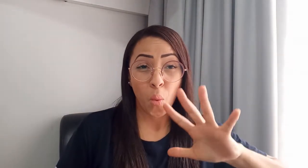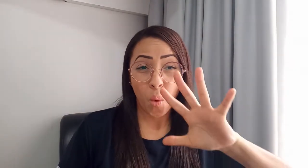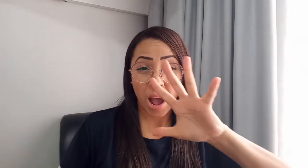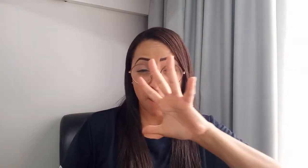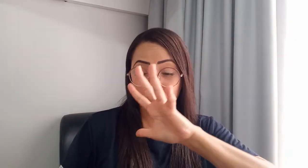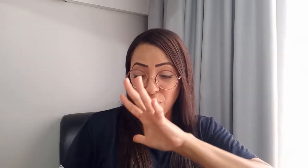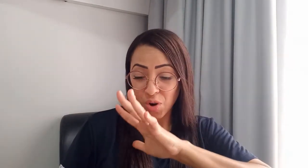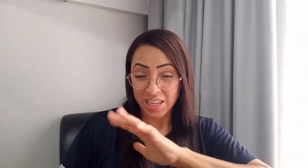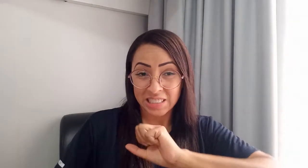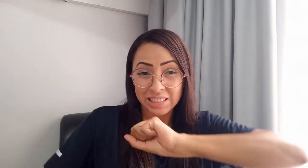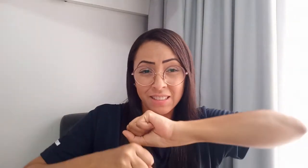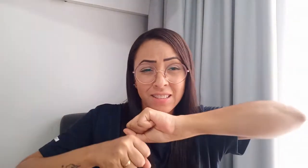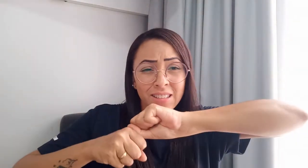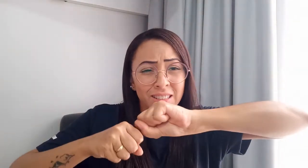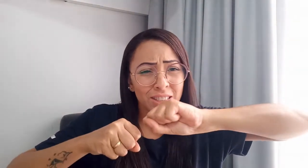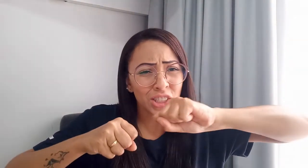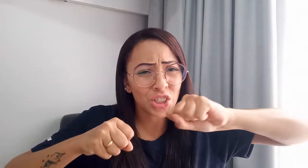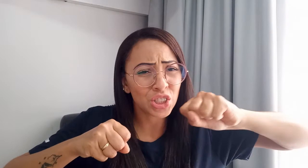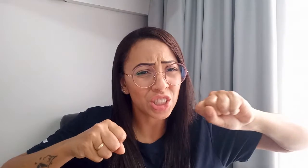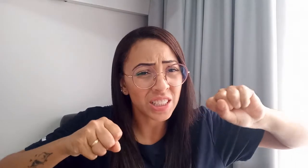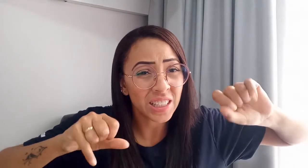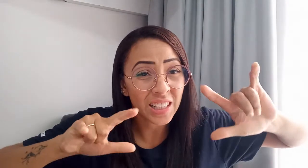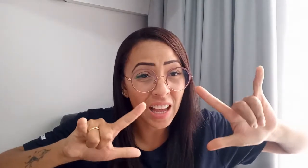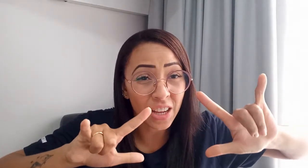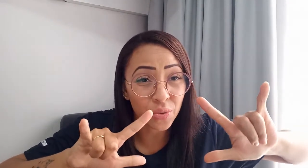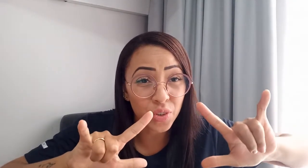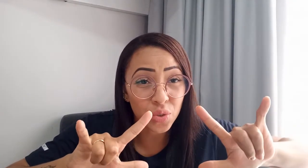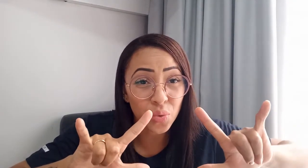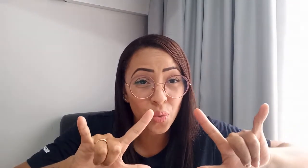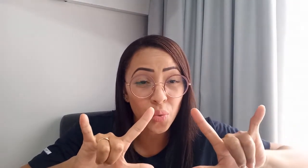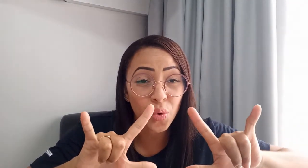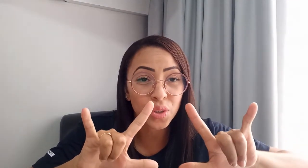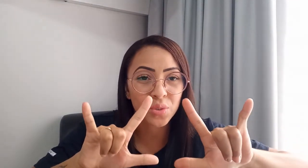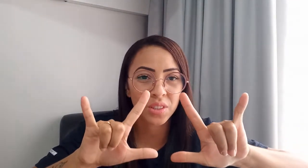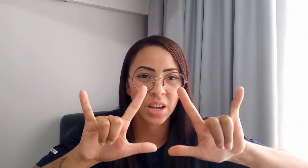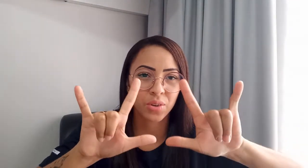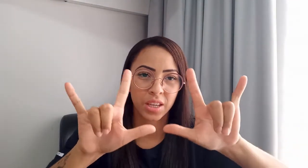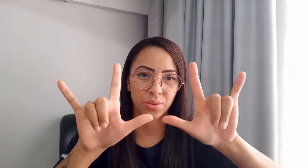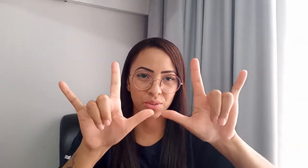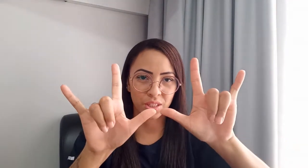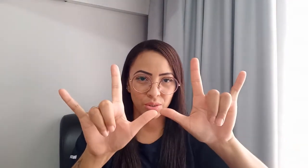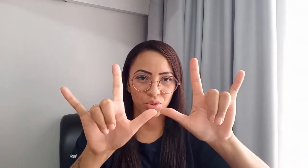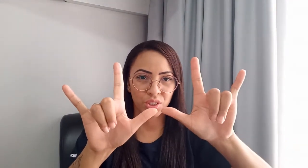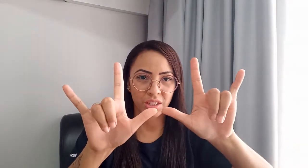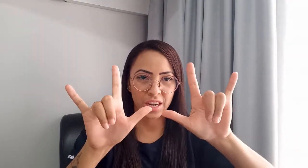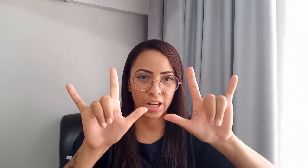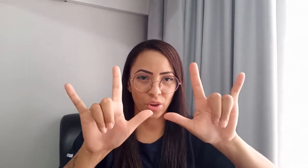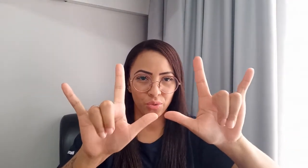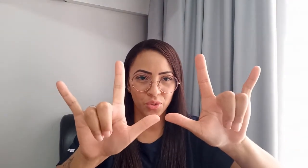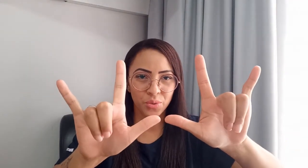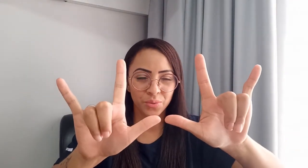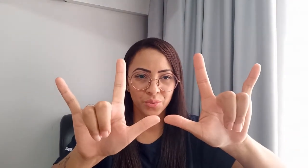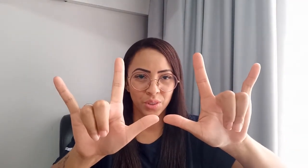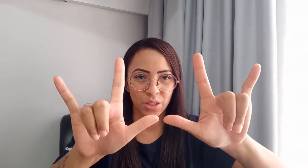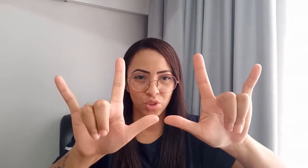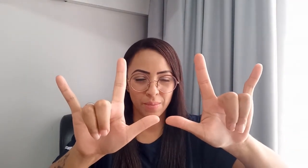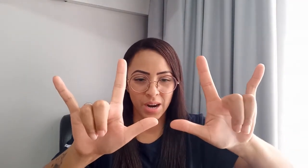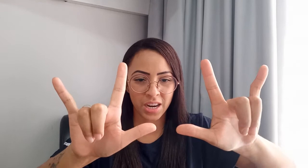o amor grande. Aí eu fiz um outro sinal, que é o sinal de I love you, sinal de amar,